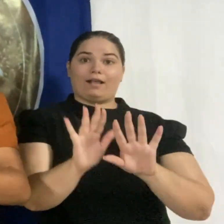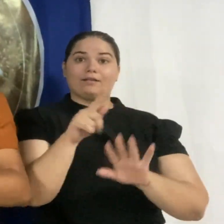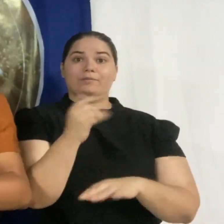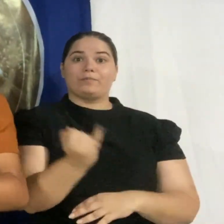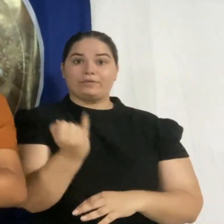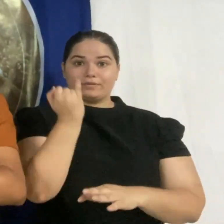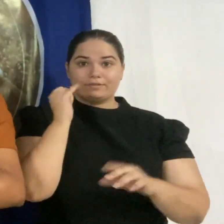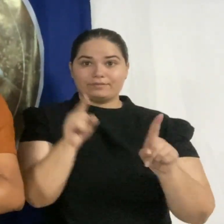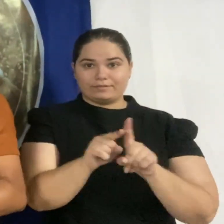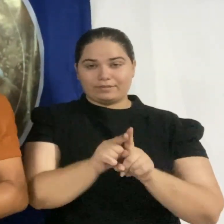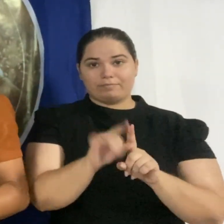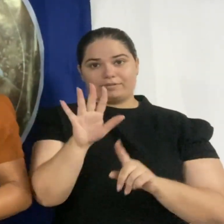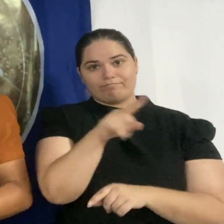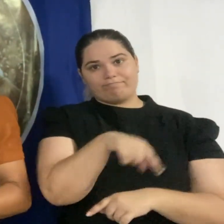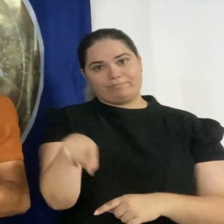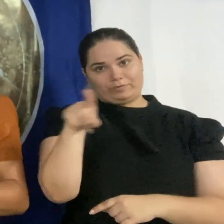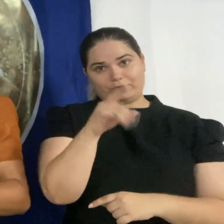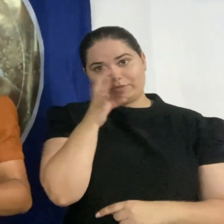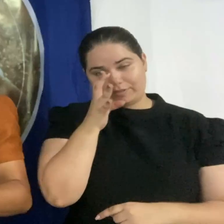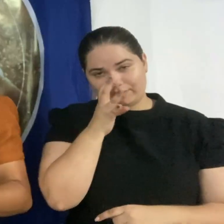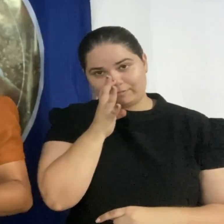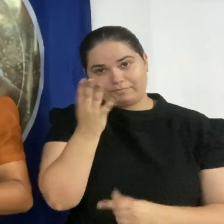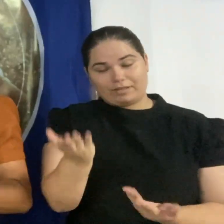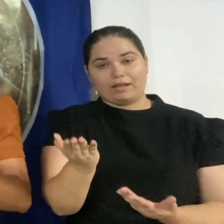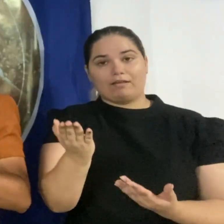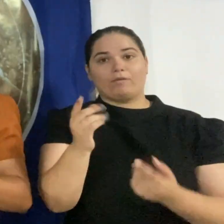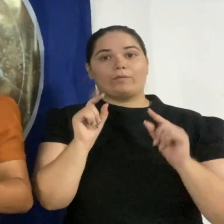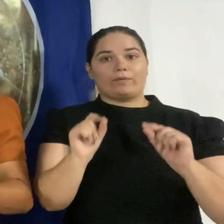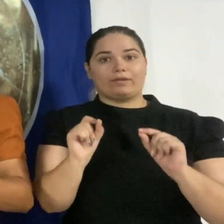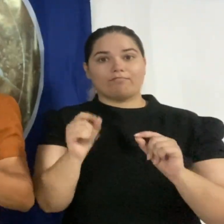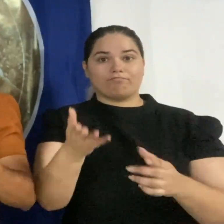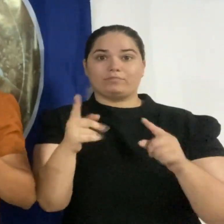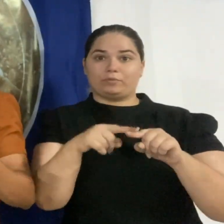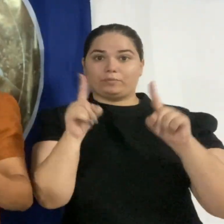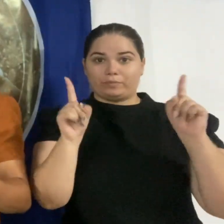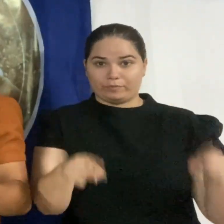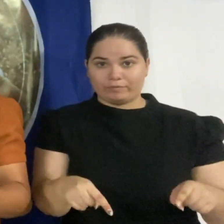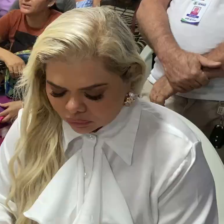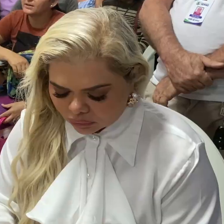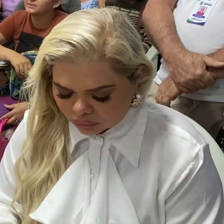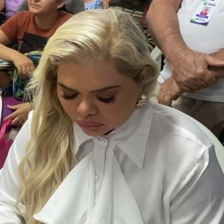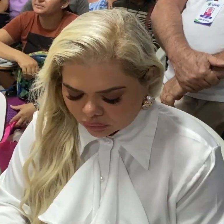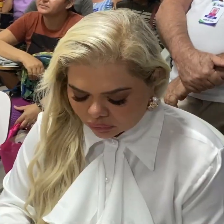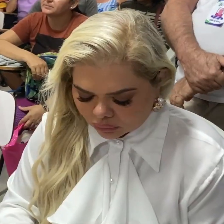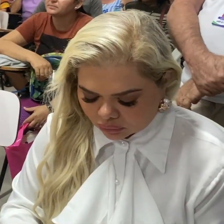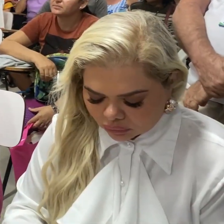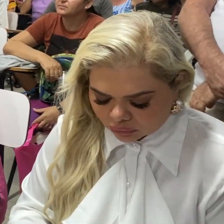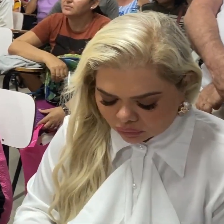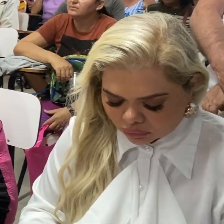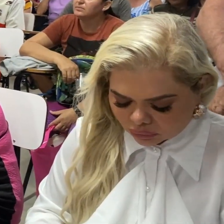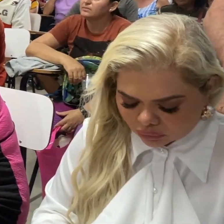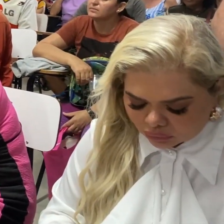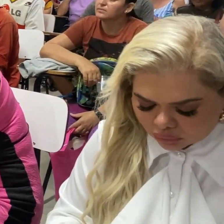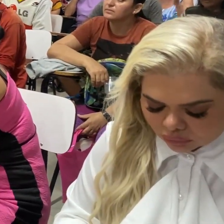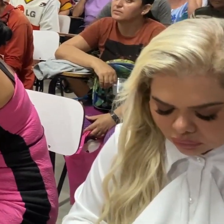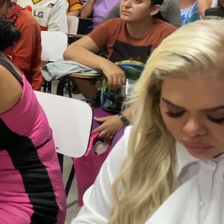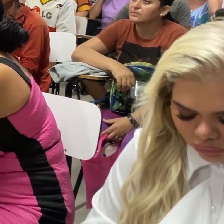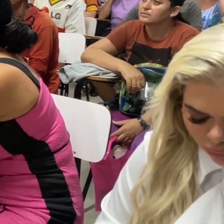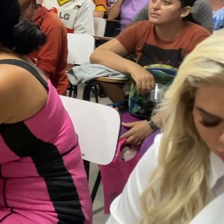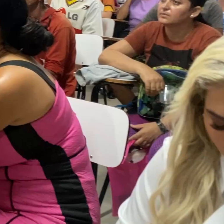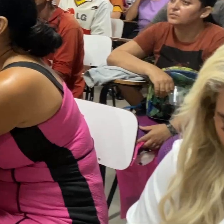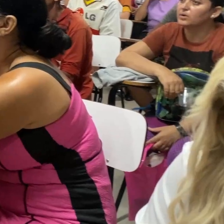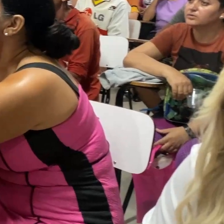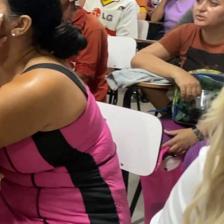que estão nos acompanhando na internet e também no rádio, é que esse projeto é financiado integralmente pela prefeitura. Exatamente, é